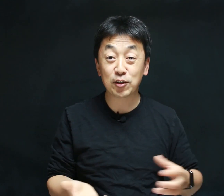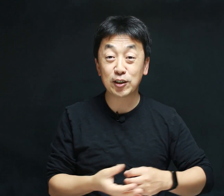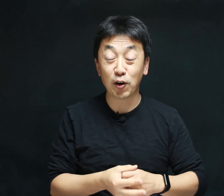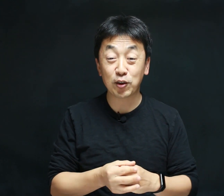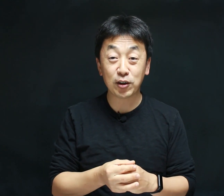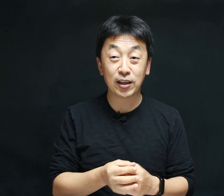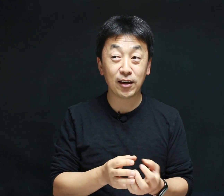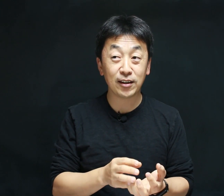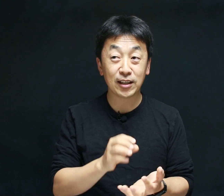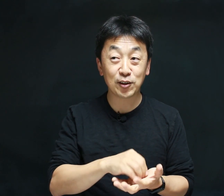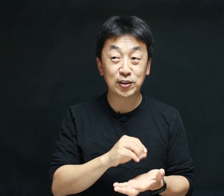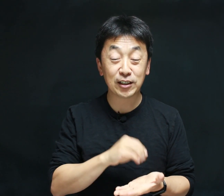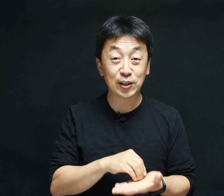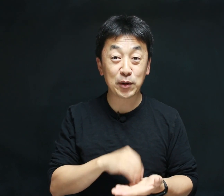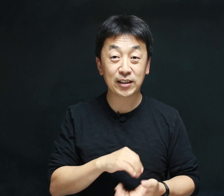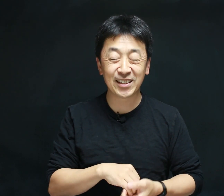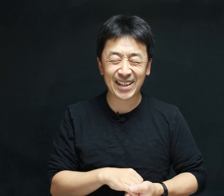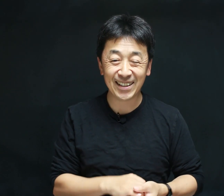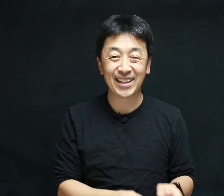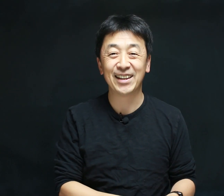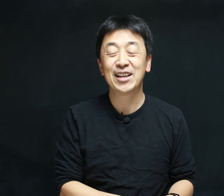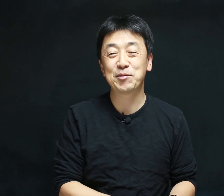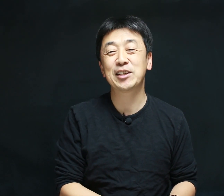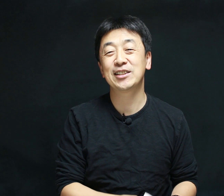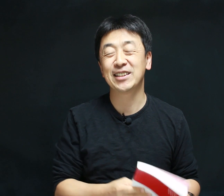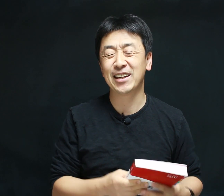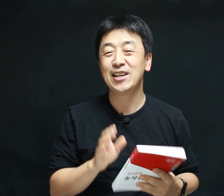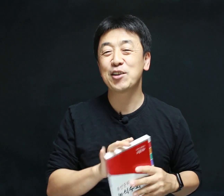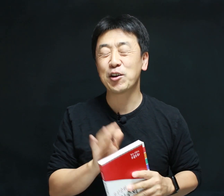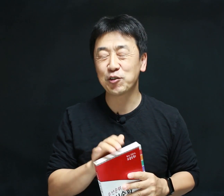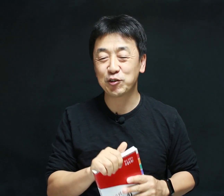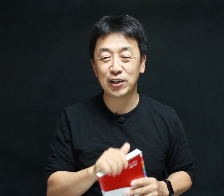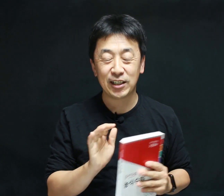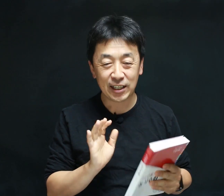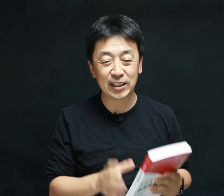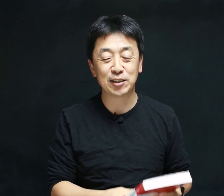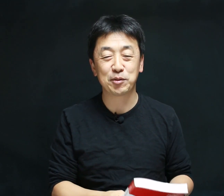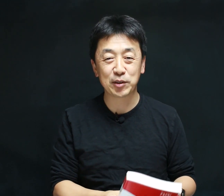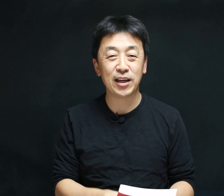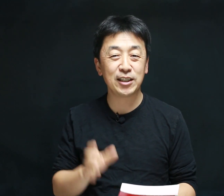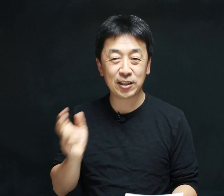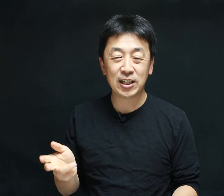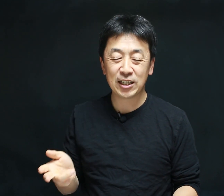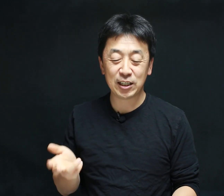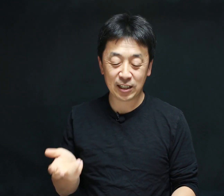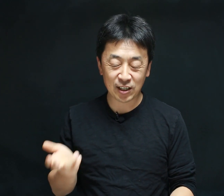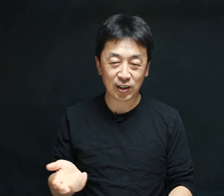단어를 어떻게 단어를 가져와야 되는가? 그럼 사실은 이 관용수화라는 부분에 이 단어의